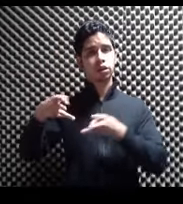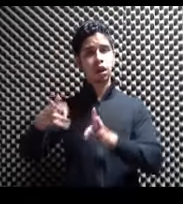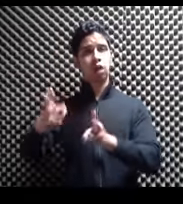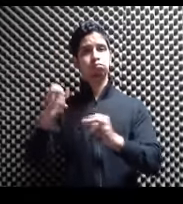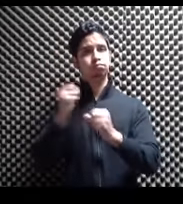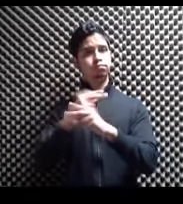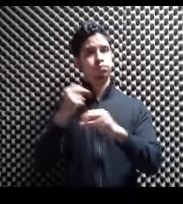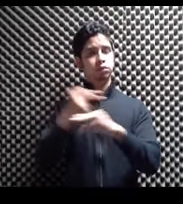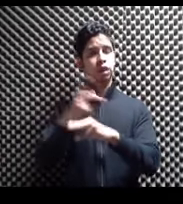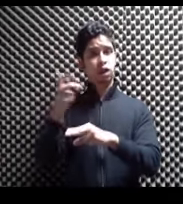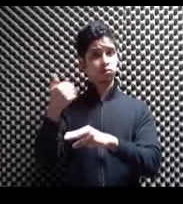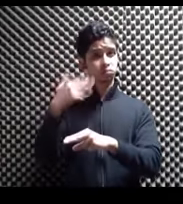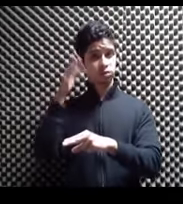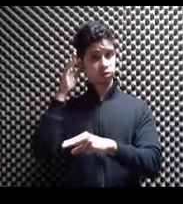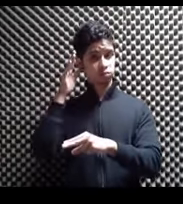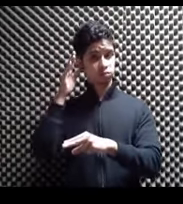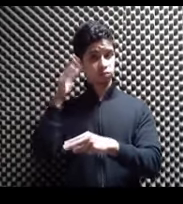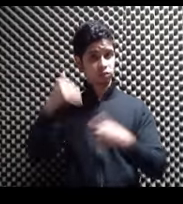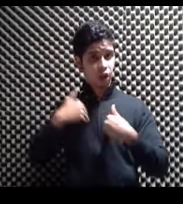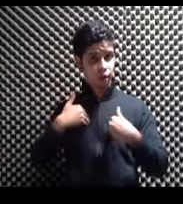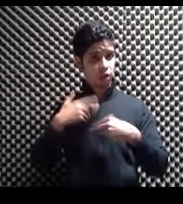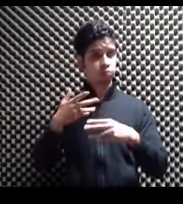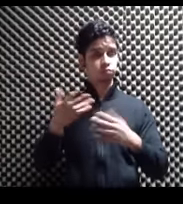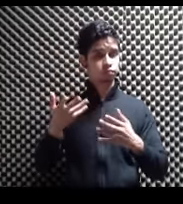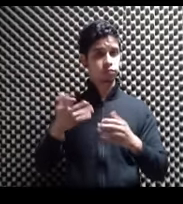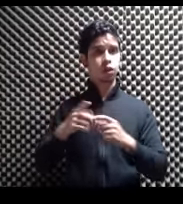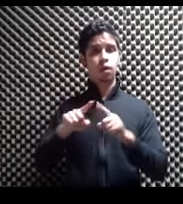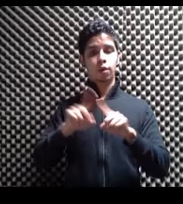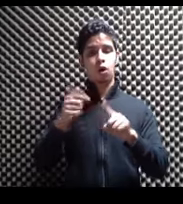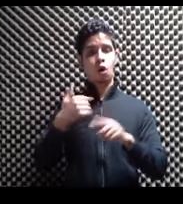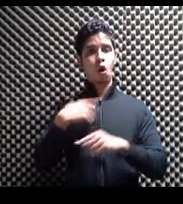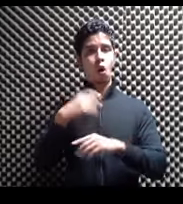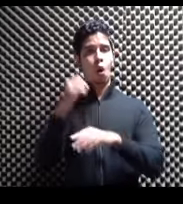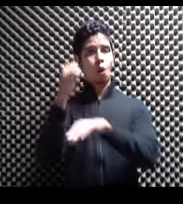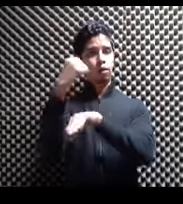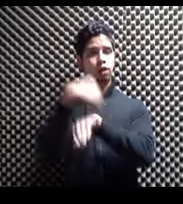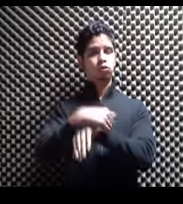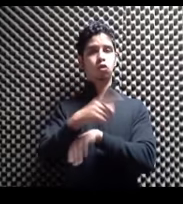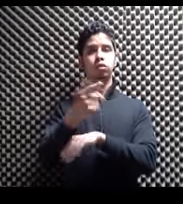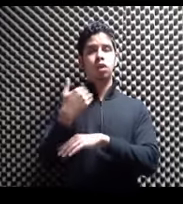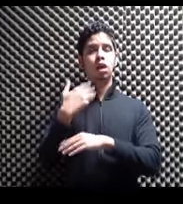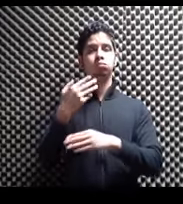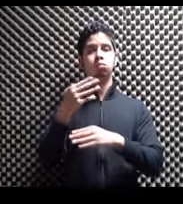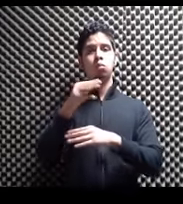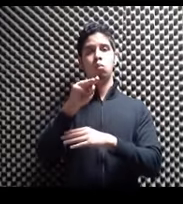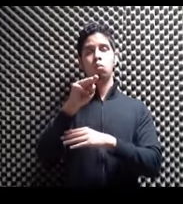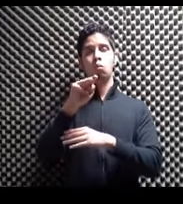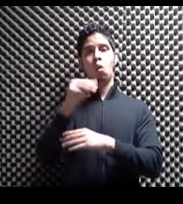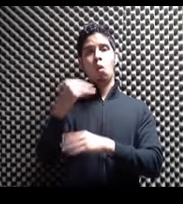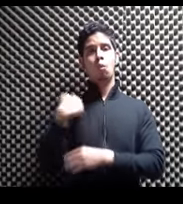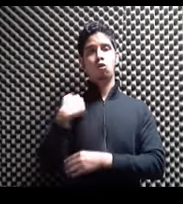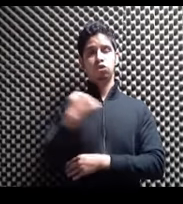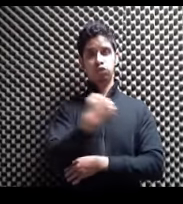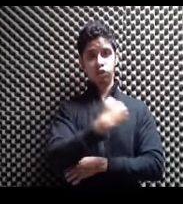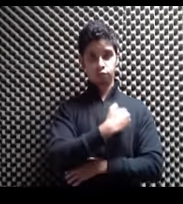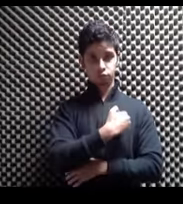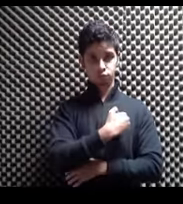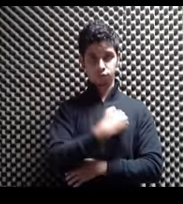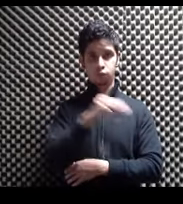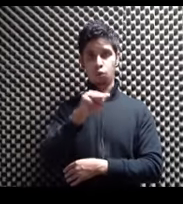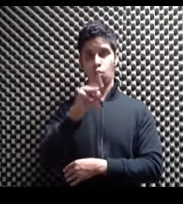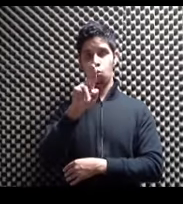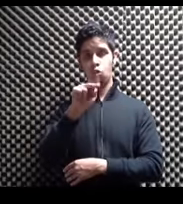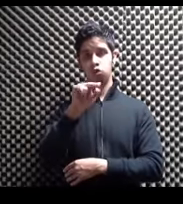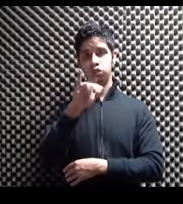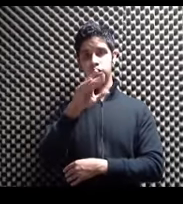es obligación de los municipios, no de Horse and Pony. Cada municipio, bajo la ley de municipios autónomos, la ley 81,